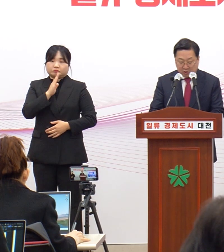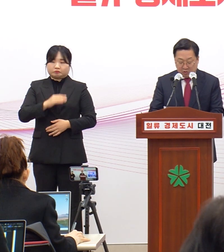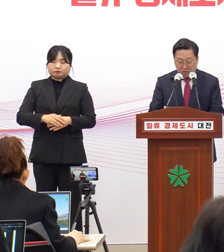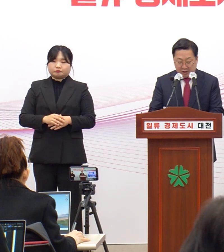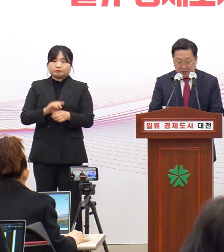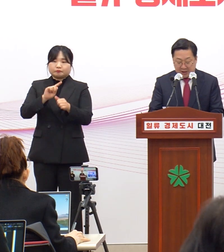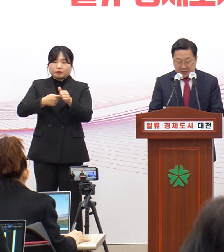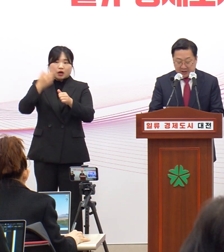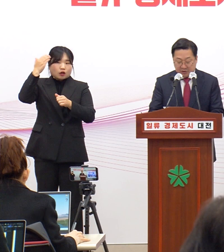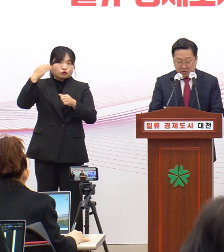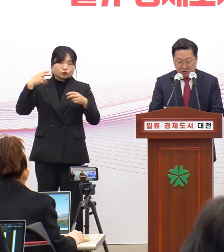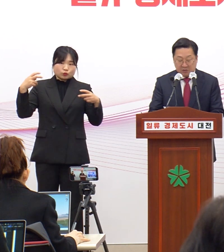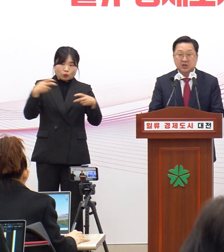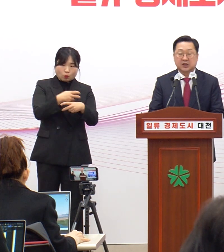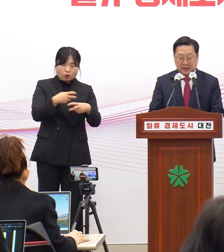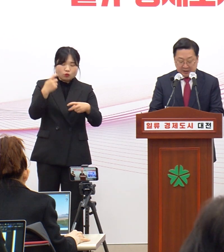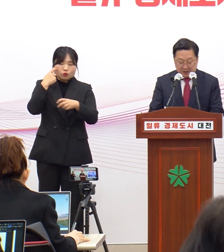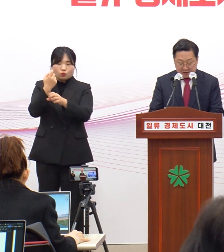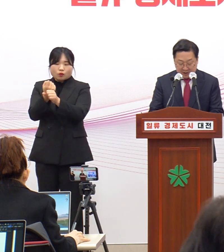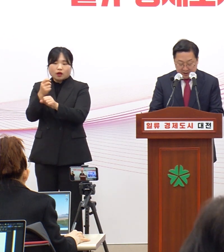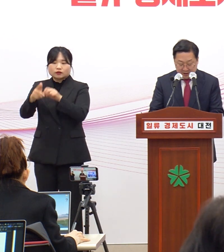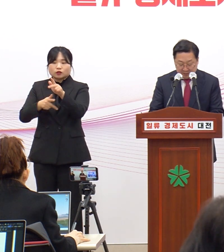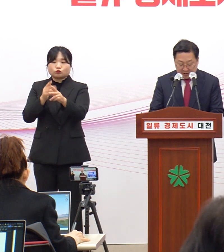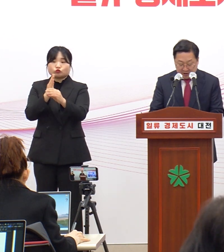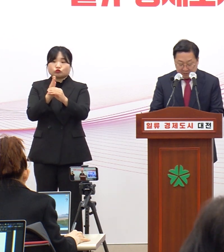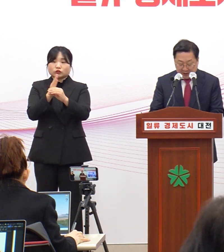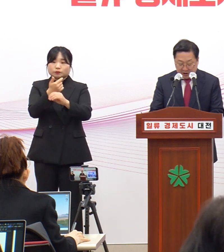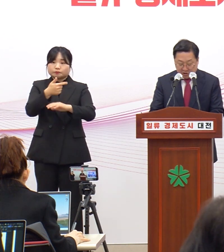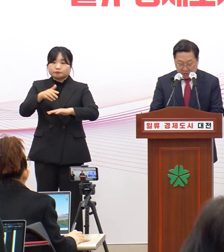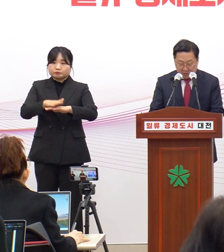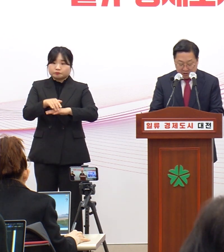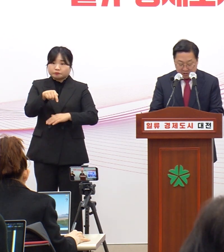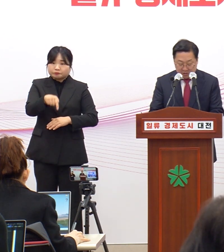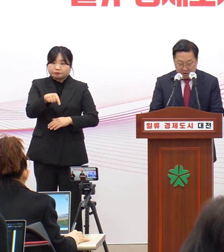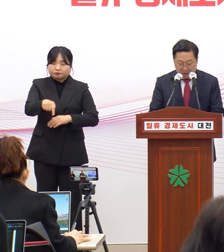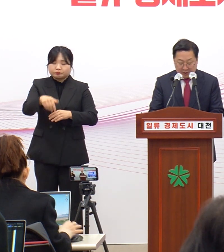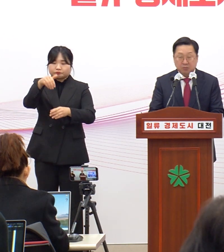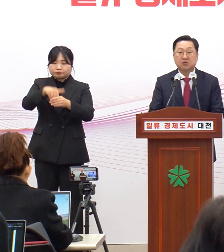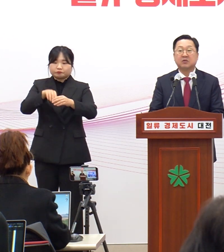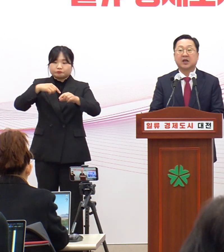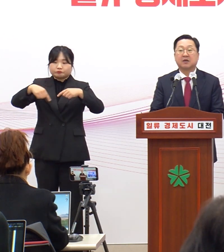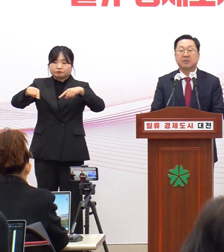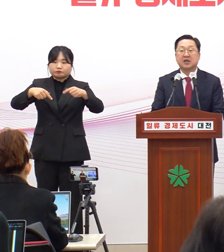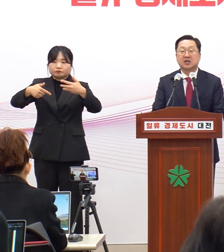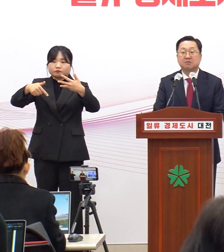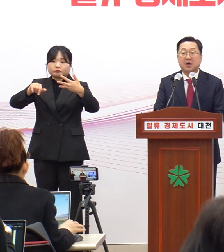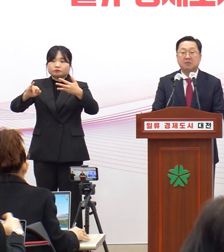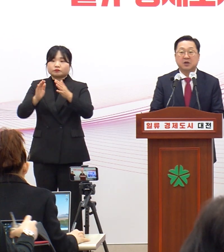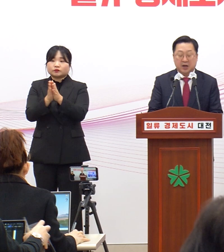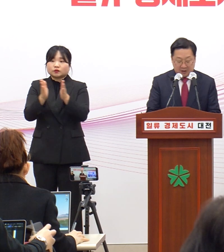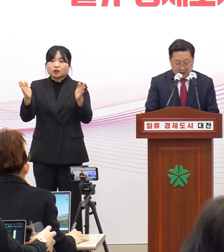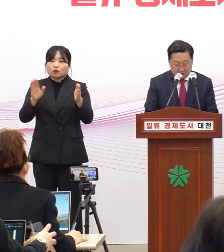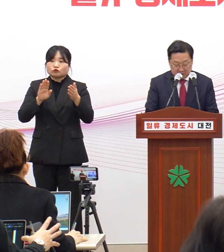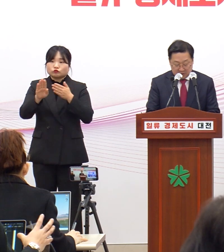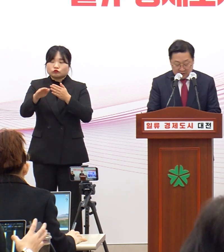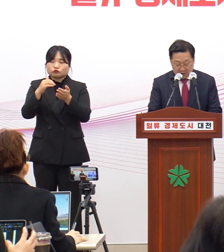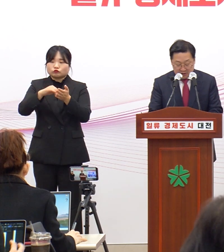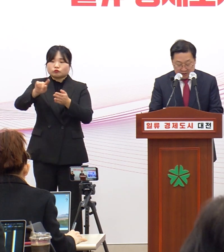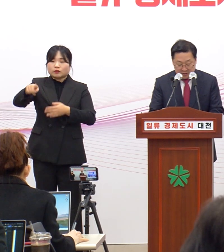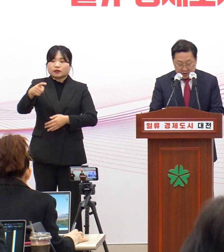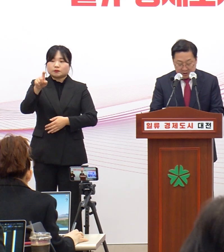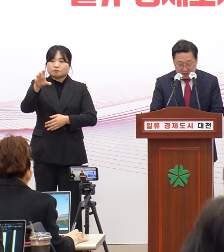대한민국 교통과 과학산업의 중심지인 대전은 민선 8기 출범 이후 방문객 110만 명에